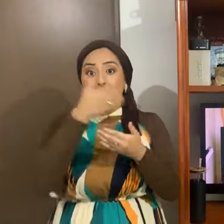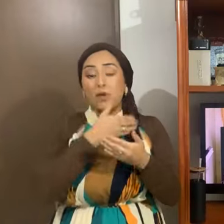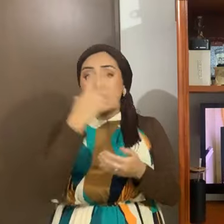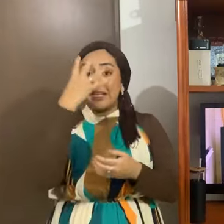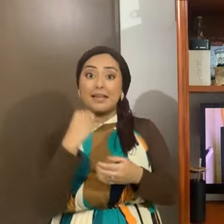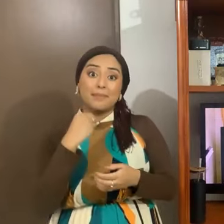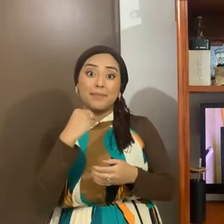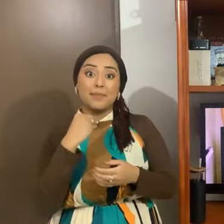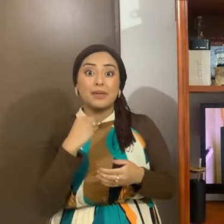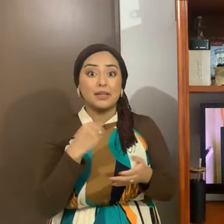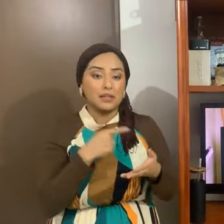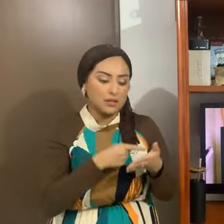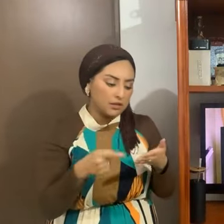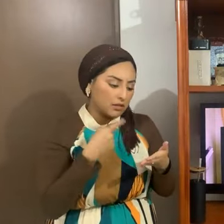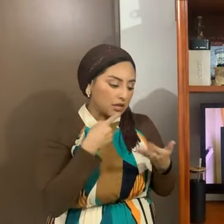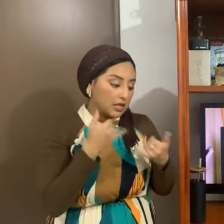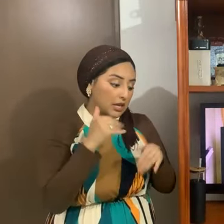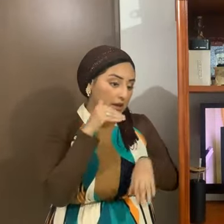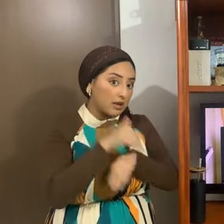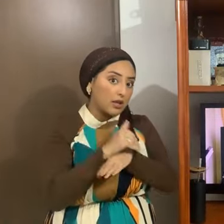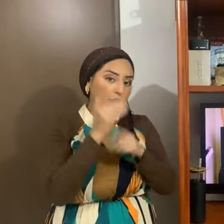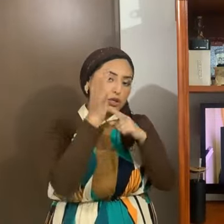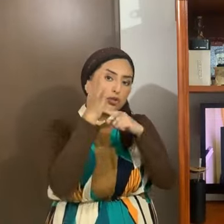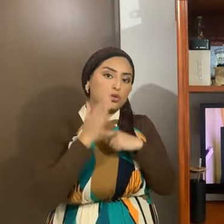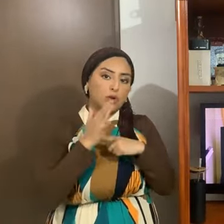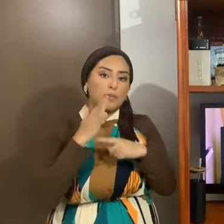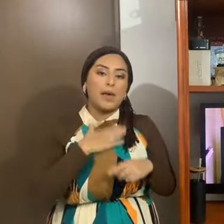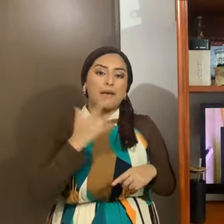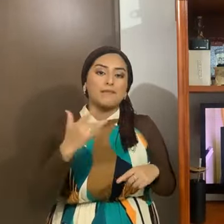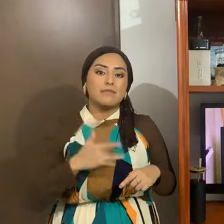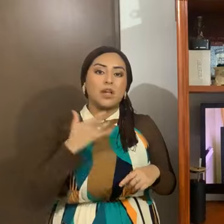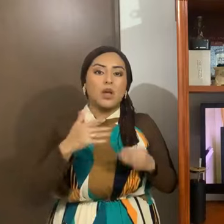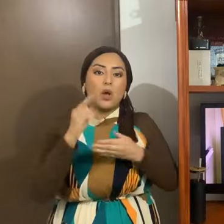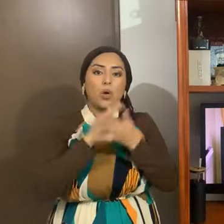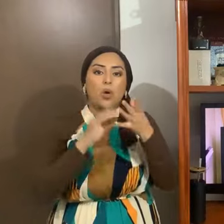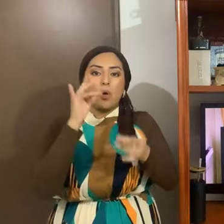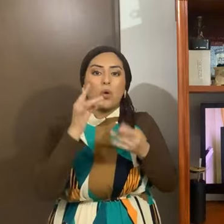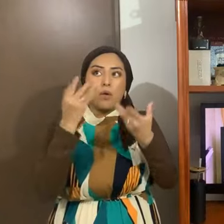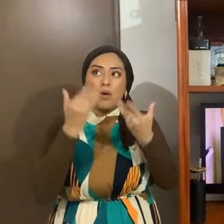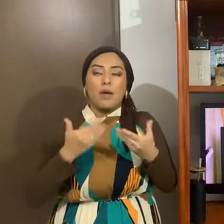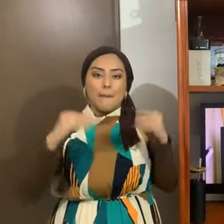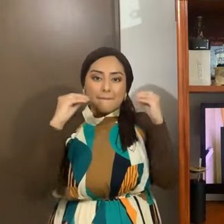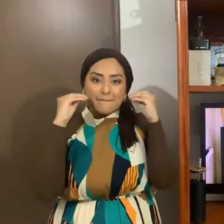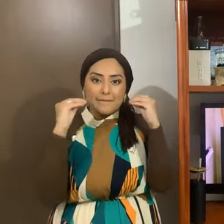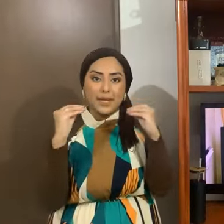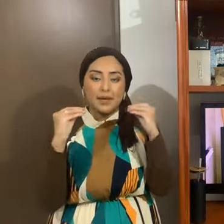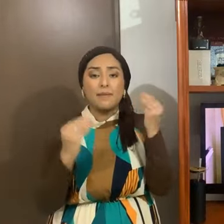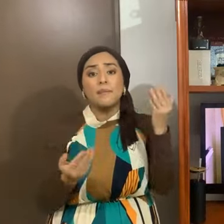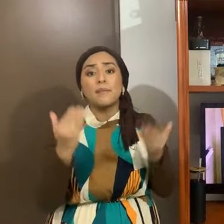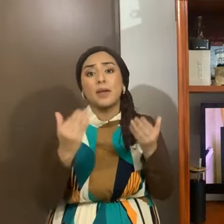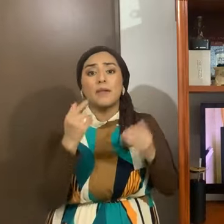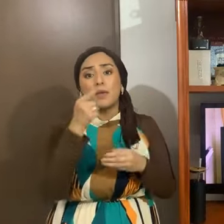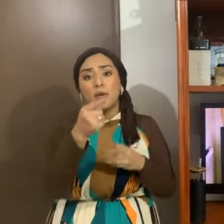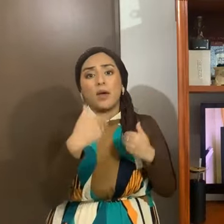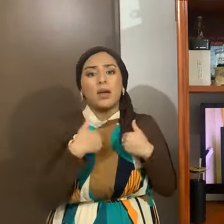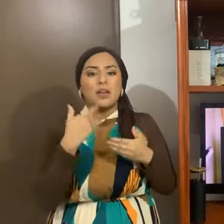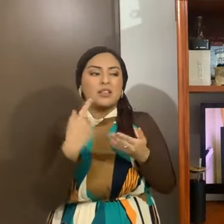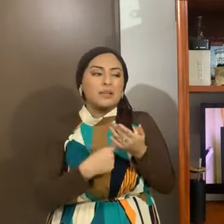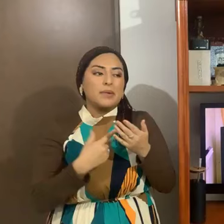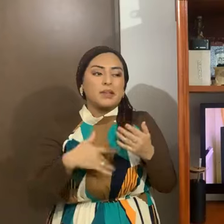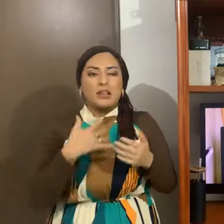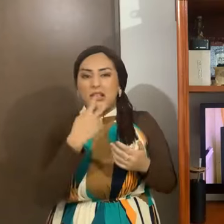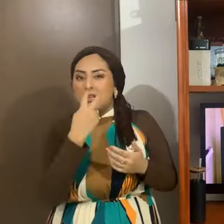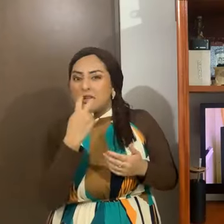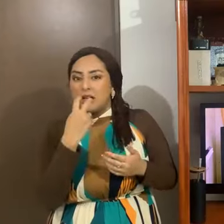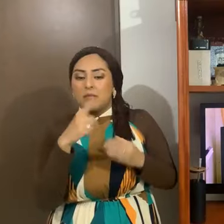dormir, aquí dice, aún en las noches me enseña mi conciencia, el Ruach HaKodesh nos ministra. Y a lo mejor tú has tenido dudas de